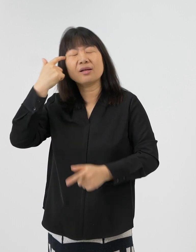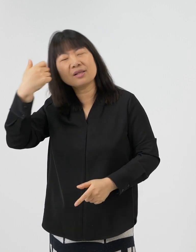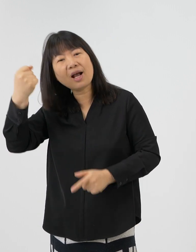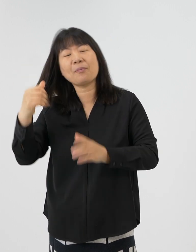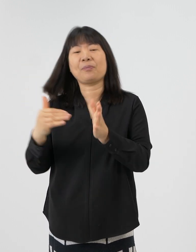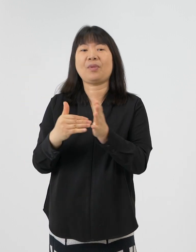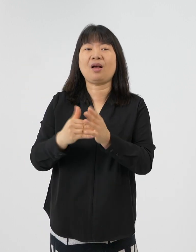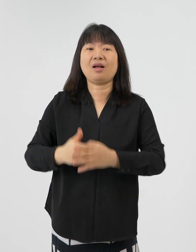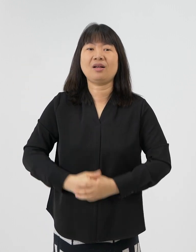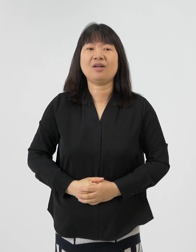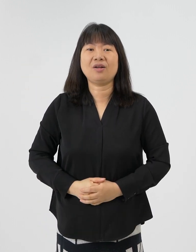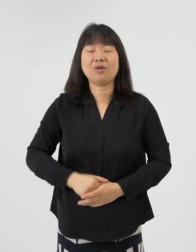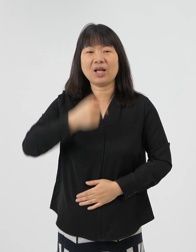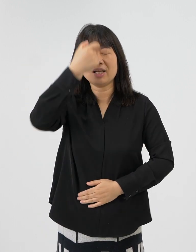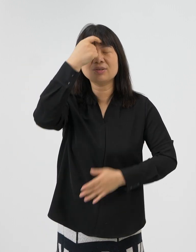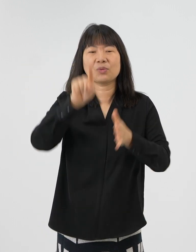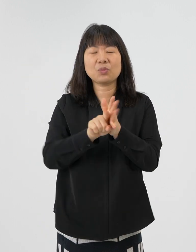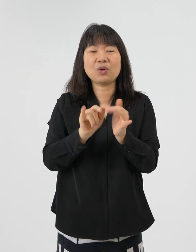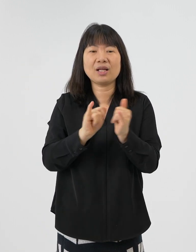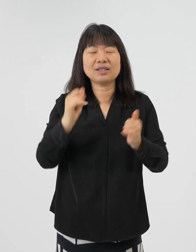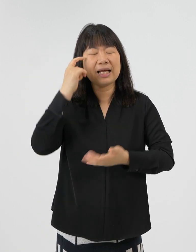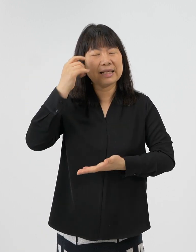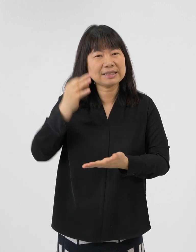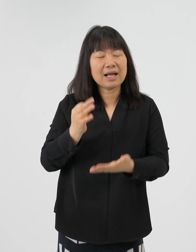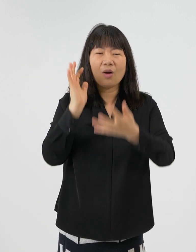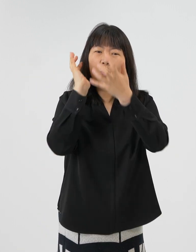이런 가치관의 혼란을 겪죠.